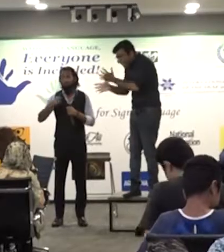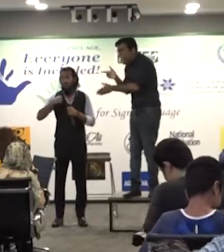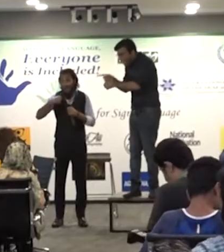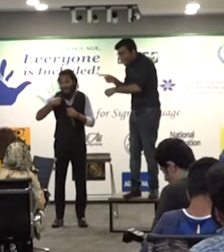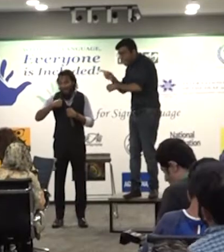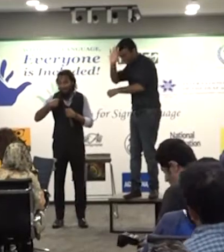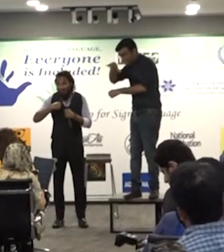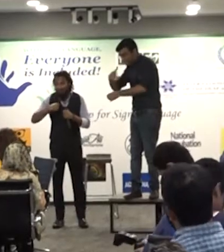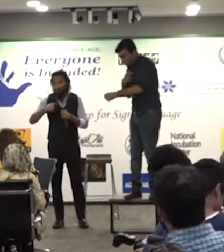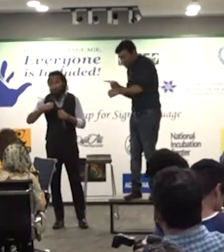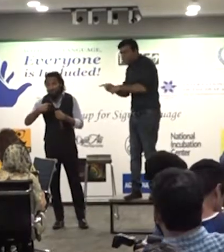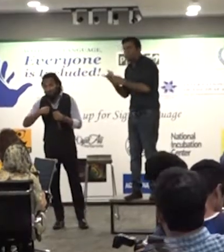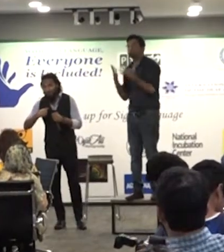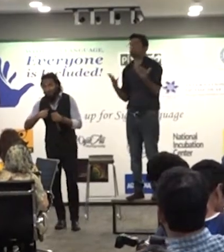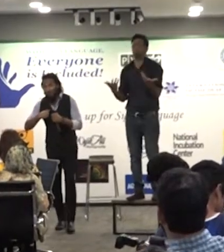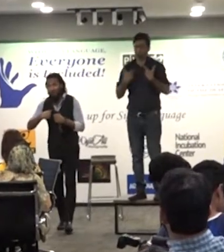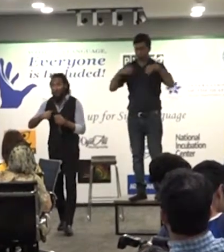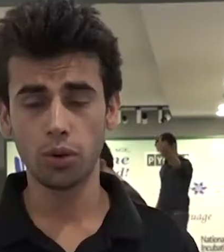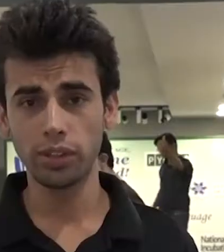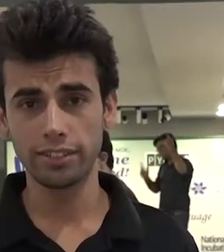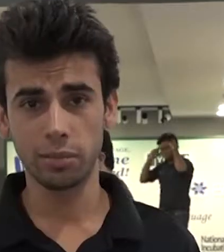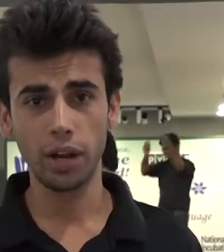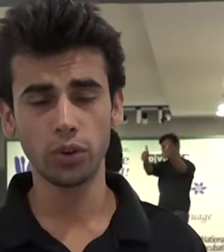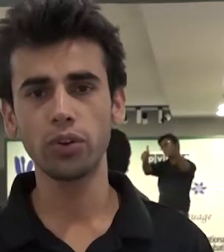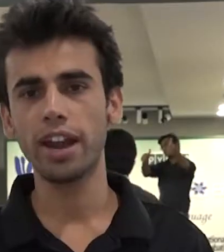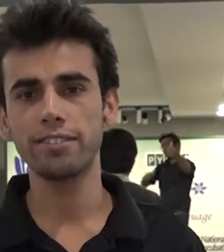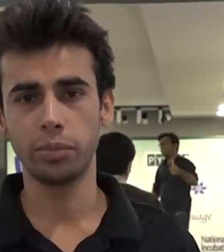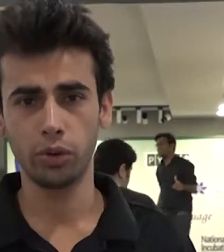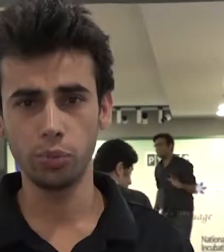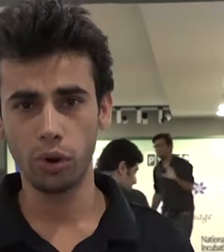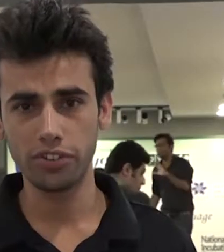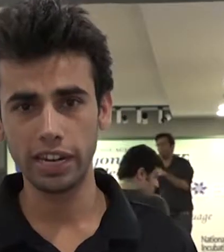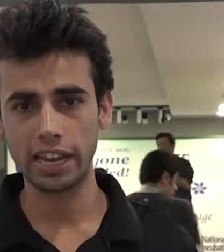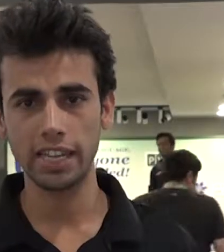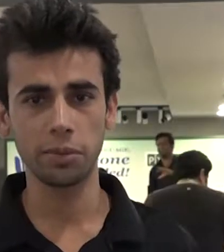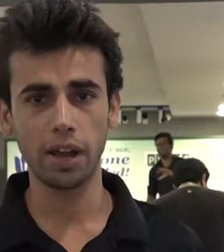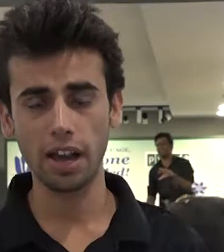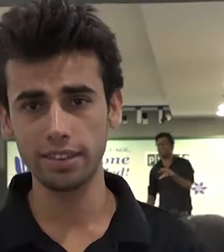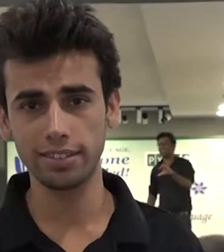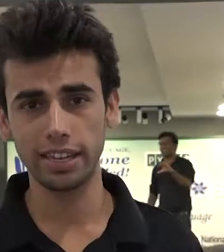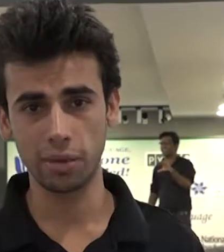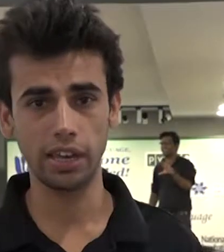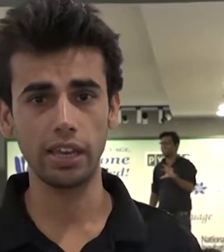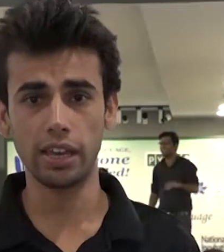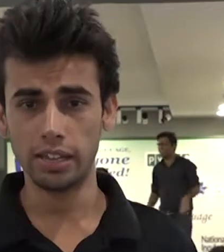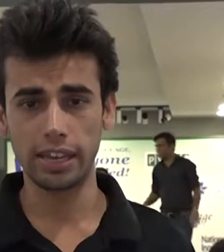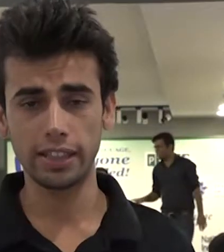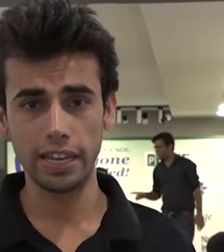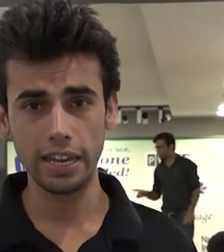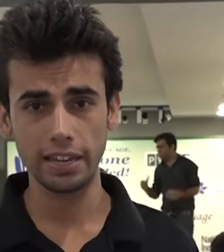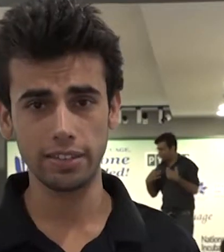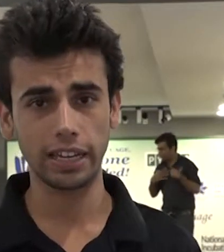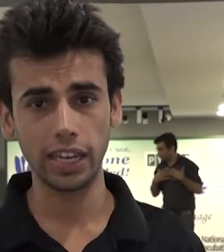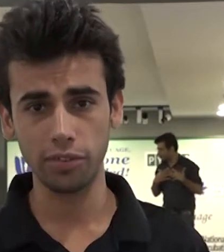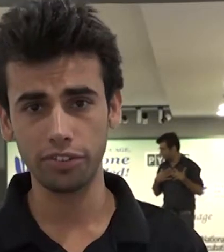ہم نے ثابت کیا ہے کہ ہم کسی سے کم نہیں قوت سما تو گویائی سے محروم معاشرے کا یہ طبقہ کسی سے کم نہیں یہ